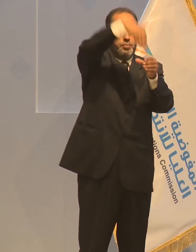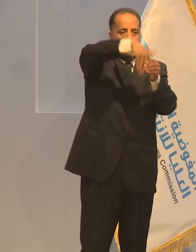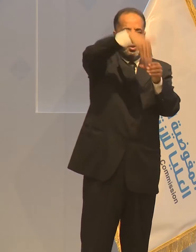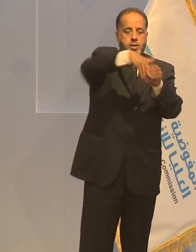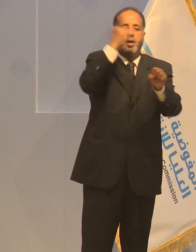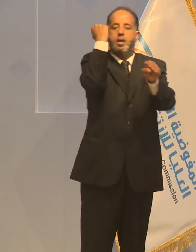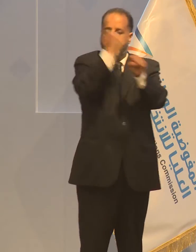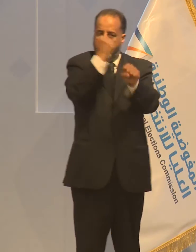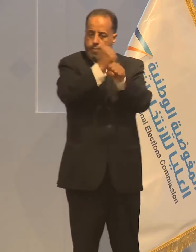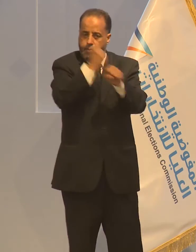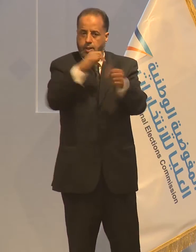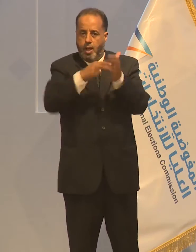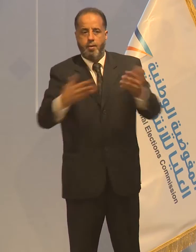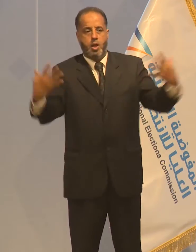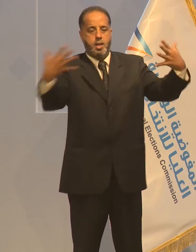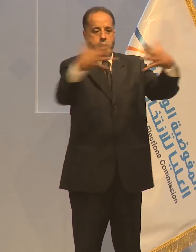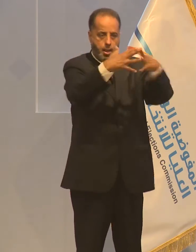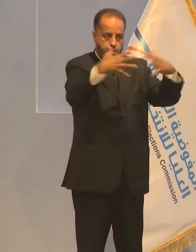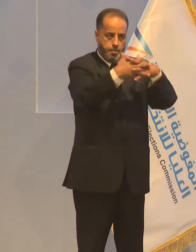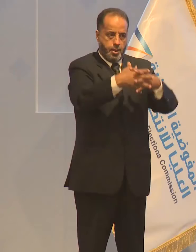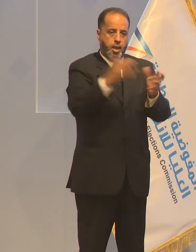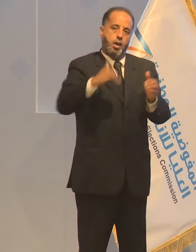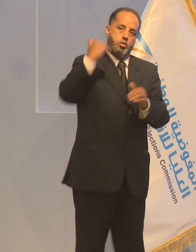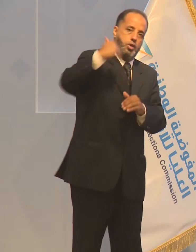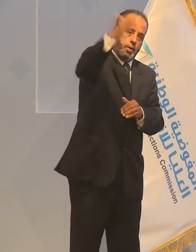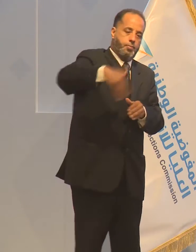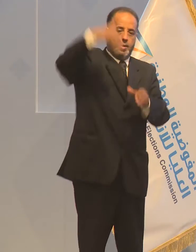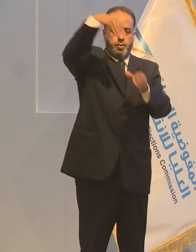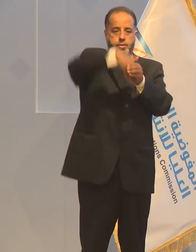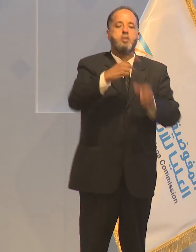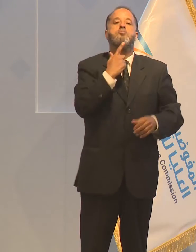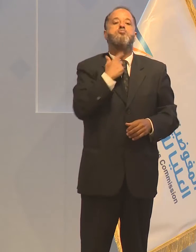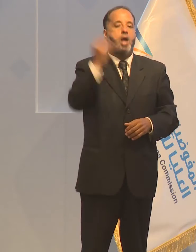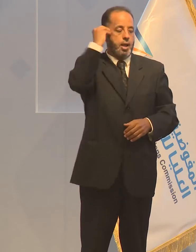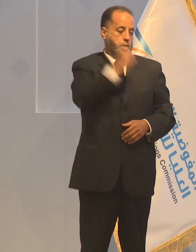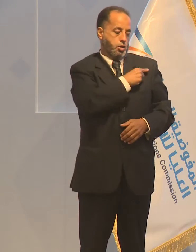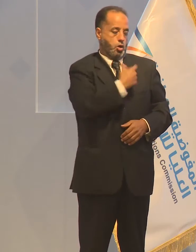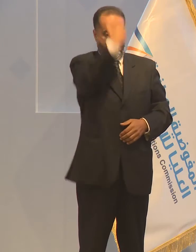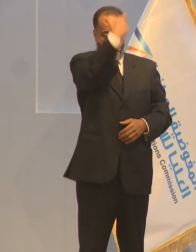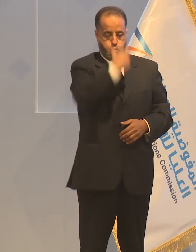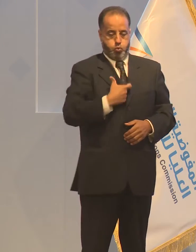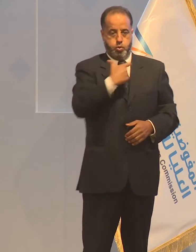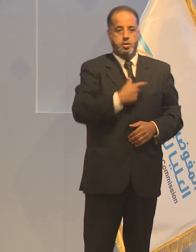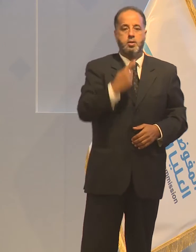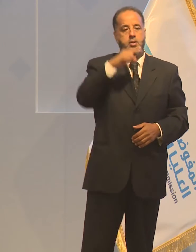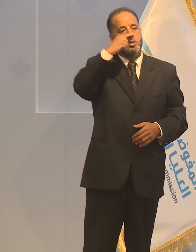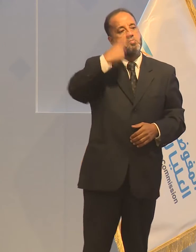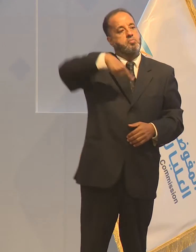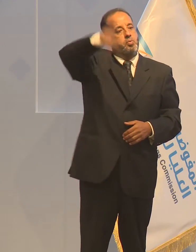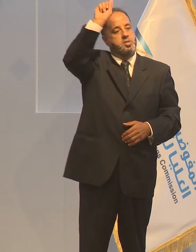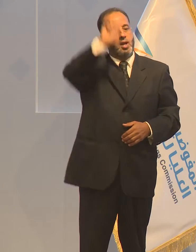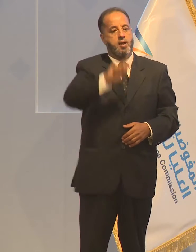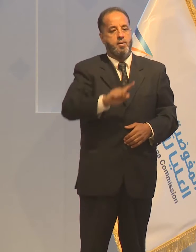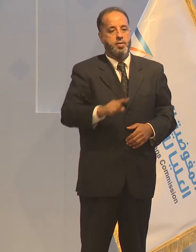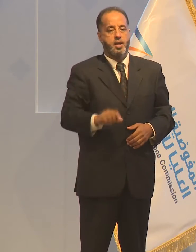لتشجيع المشاركة في الاقتراع القادم. أنا على الصعيد الشخصي كان لي شرف في 2012 في القطاع